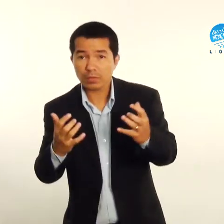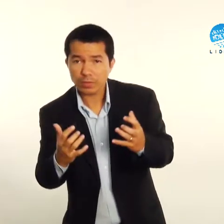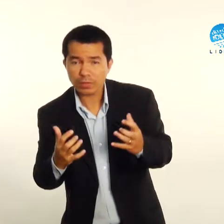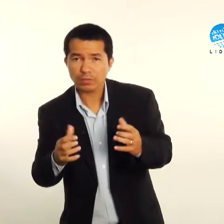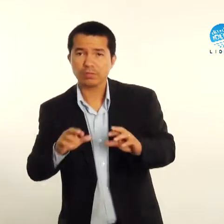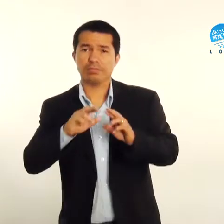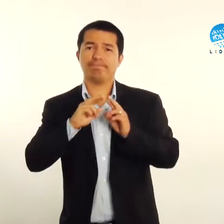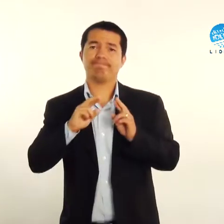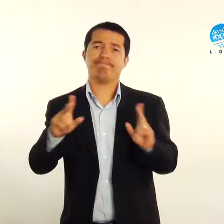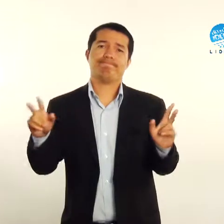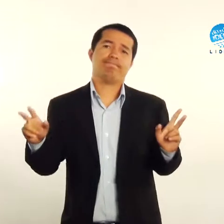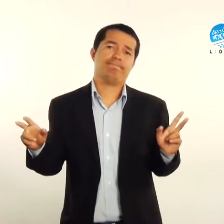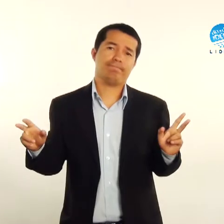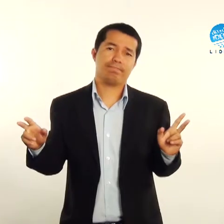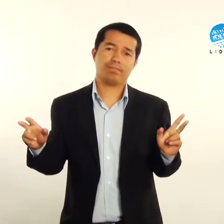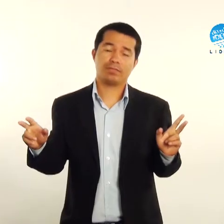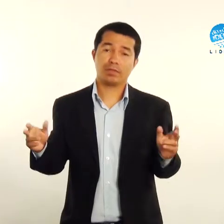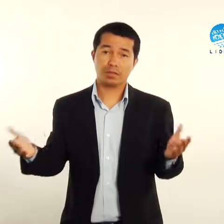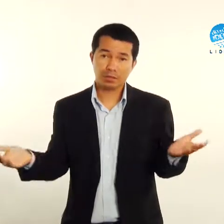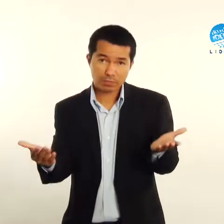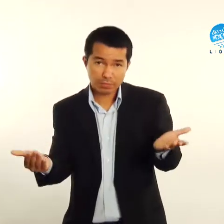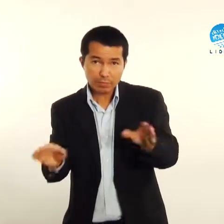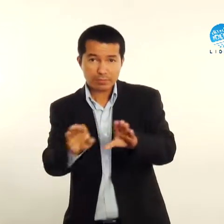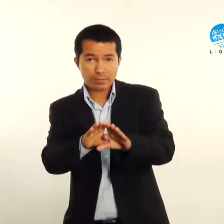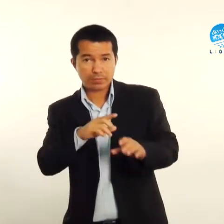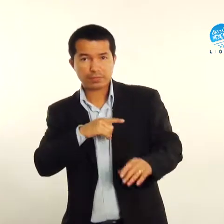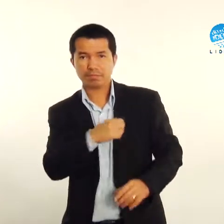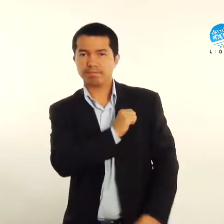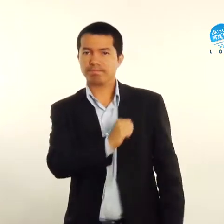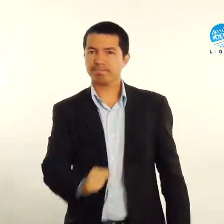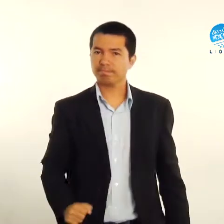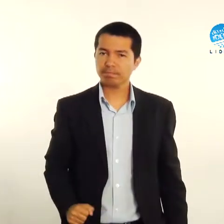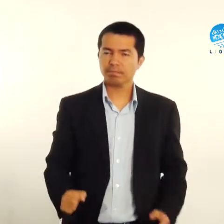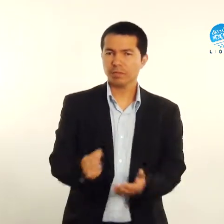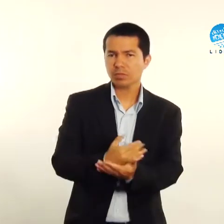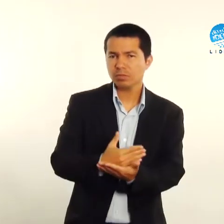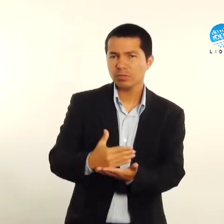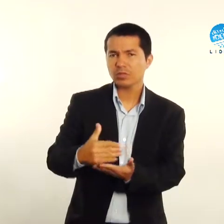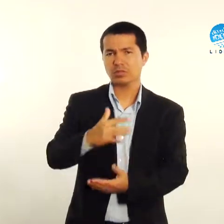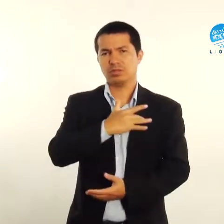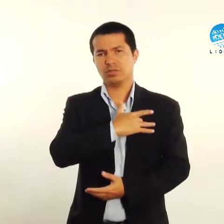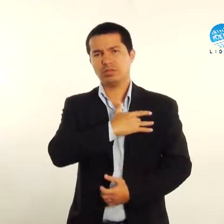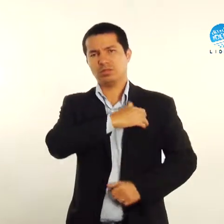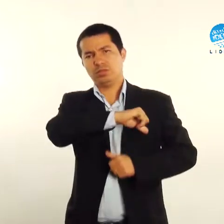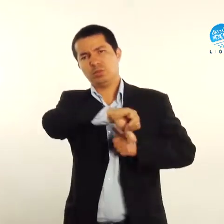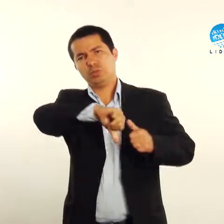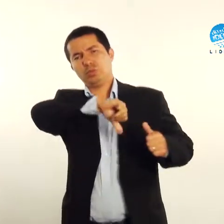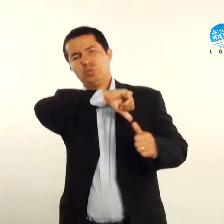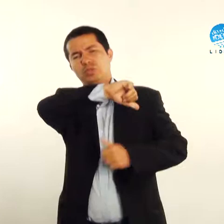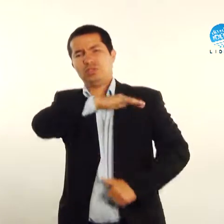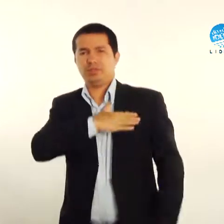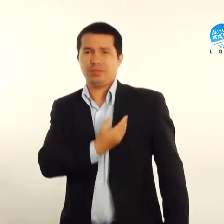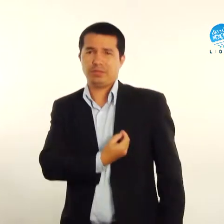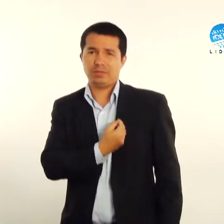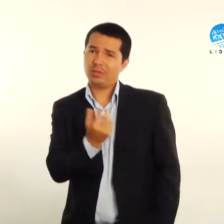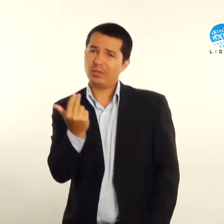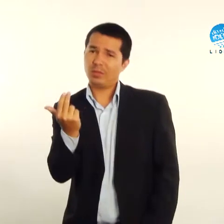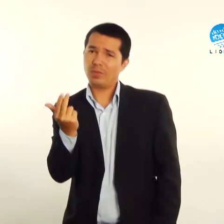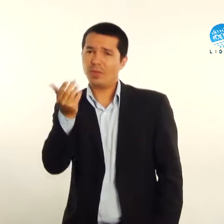Mas que eu quero ser diferente. E então o Senhor começa a tratar a minha vida como o meu pai tratou a